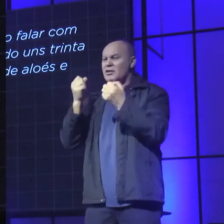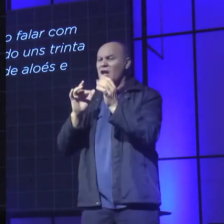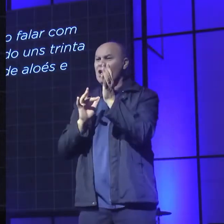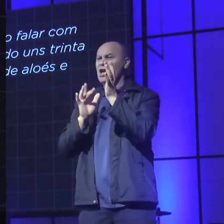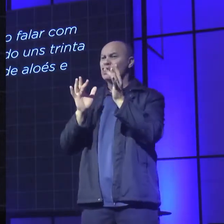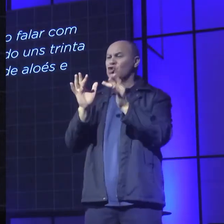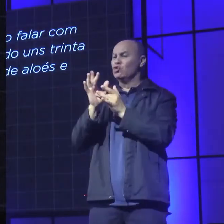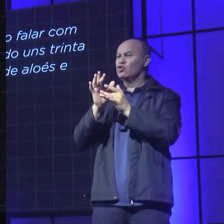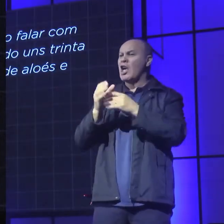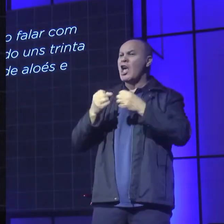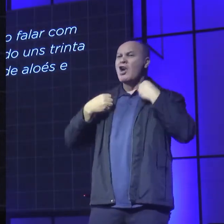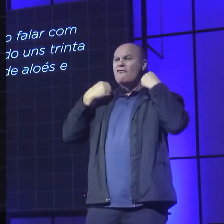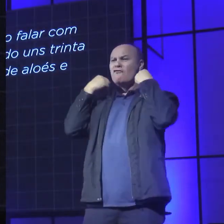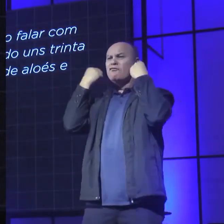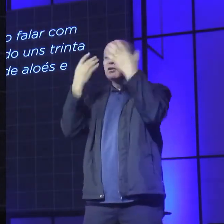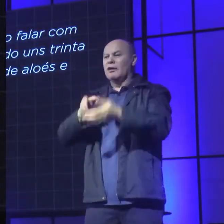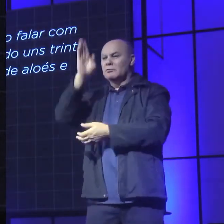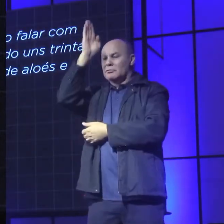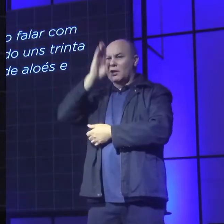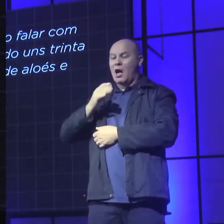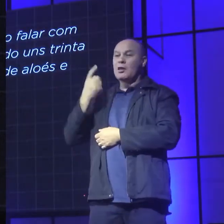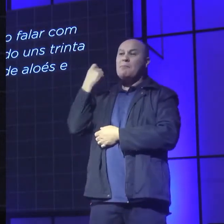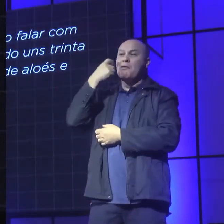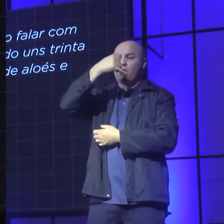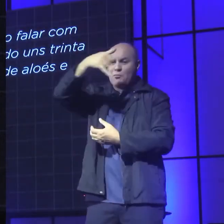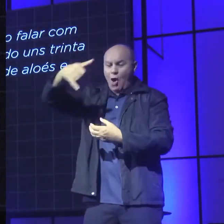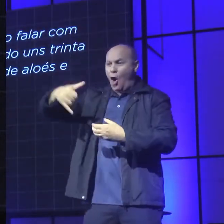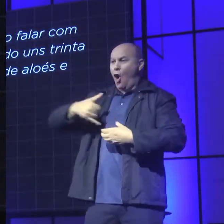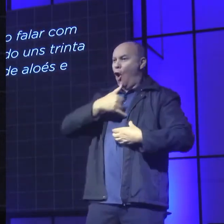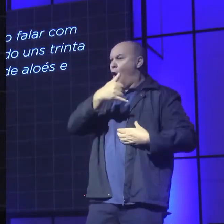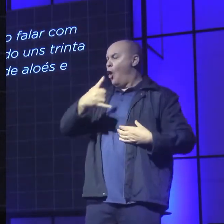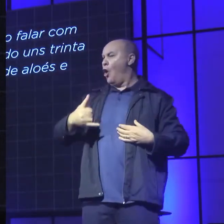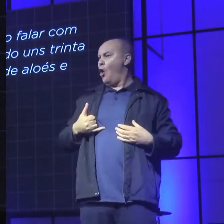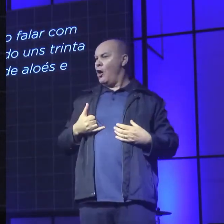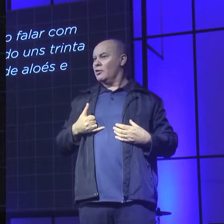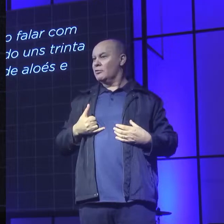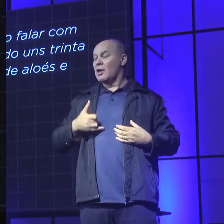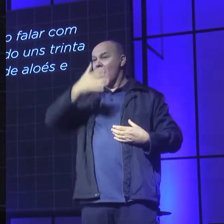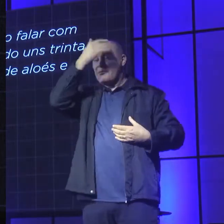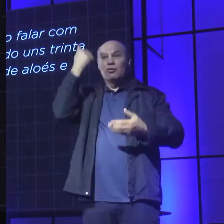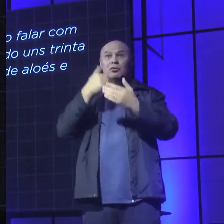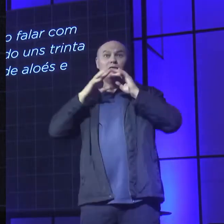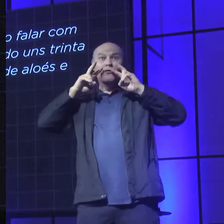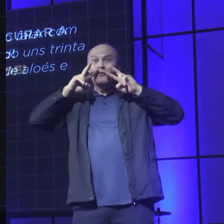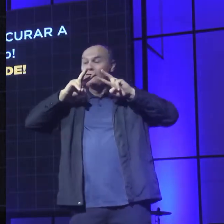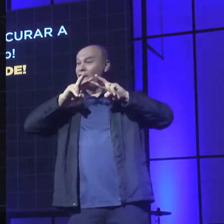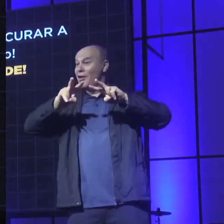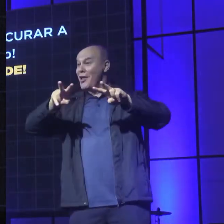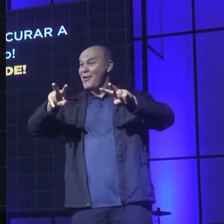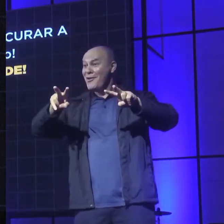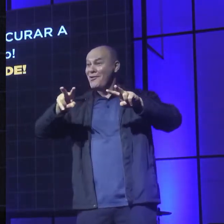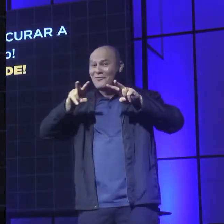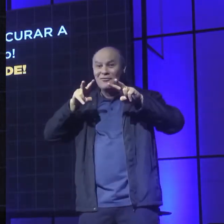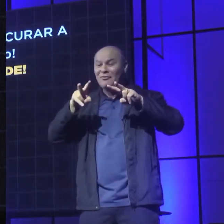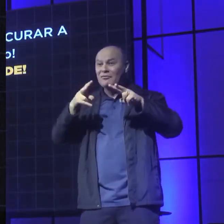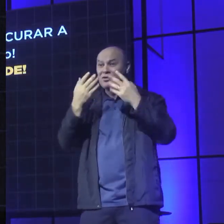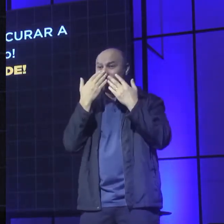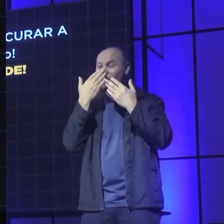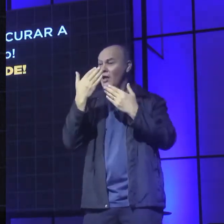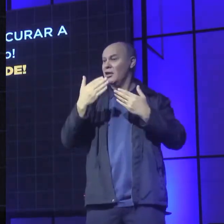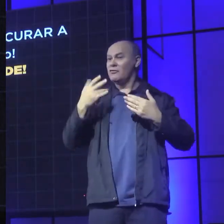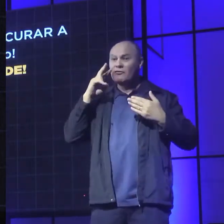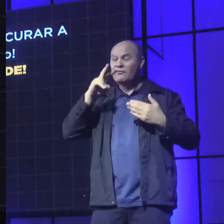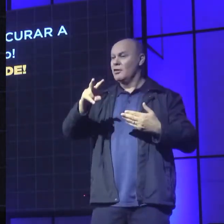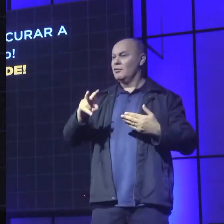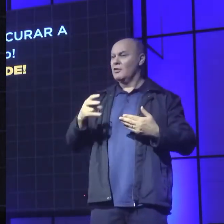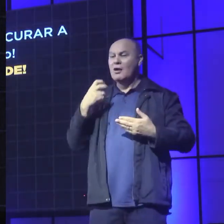E só aconteceu isso porque Nicodemos havia pré-decidido procurar a verdade. E isso lhe custou.